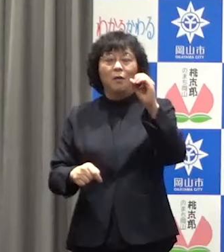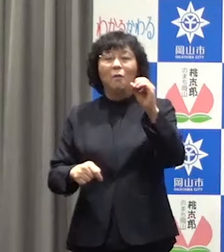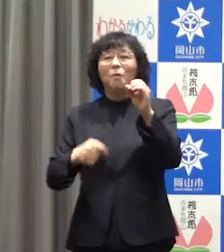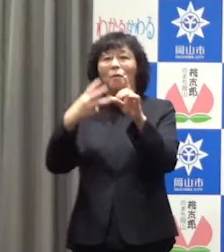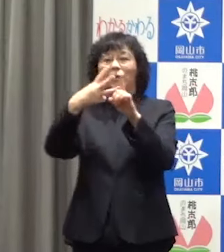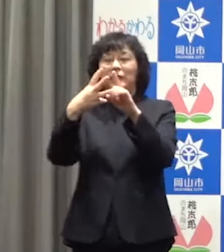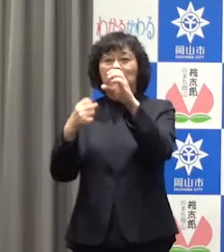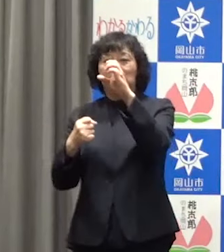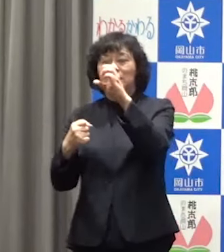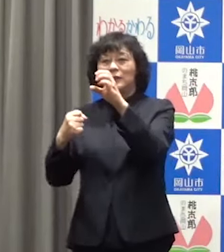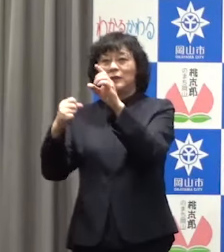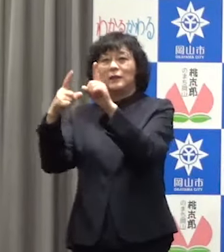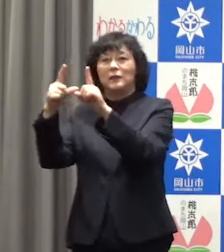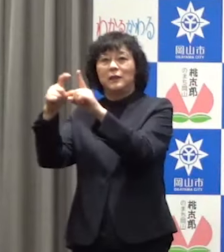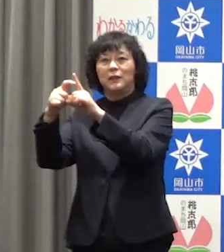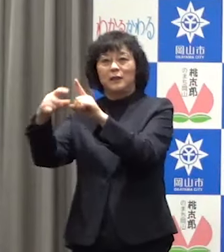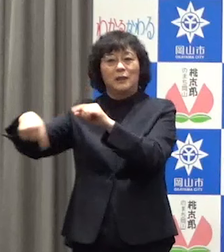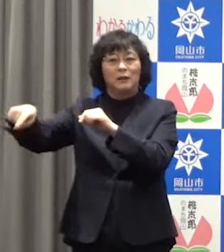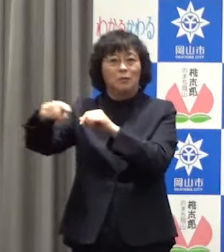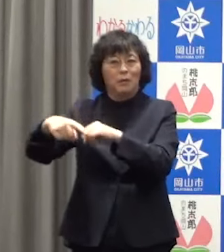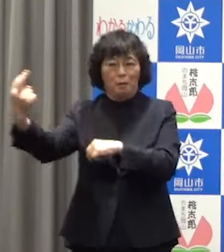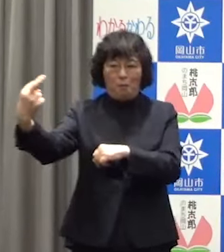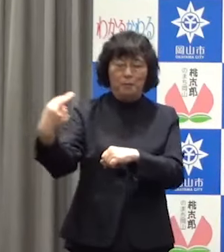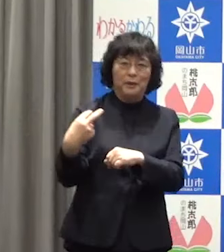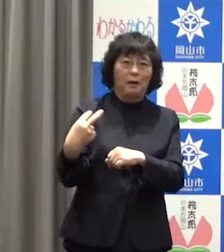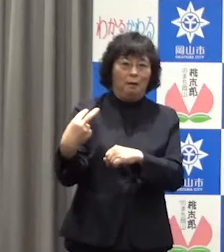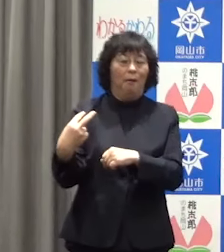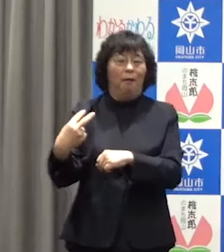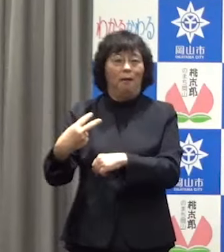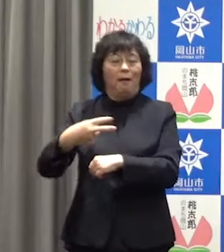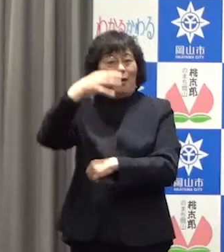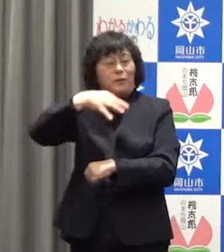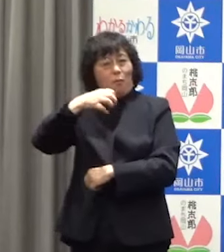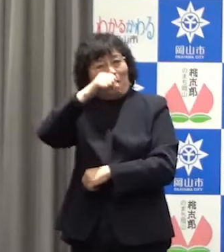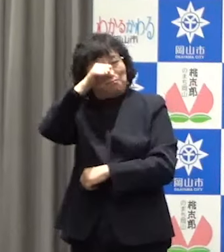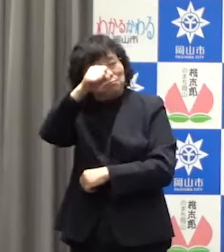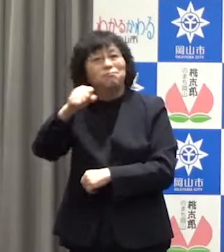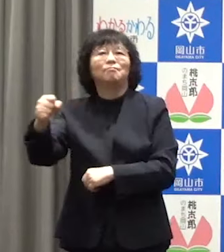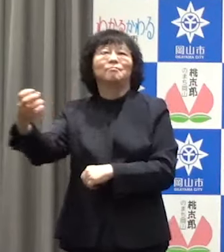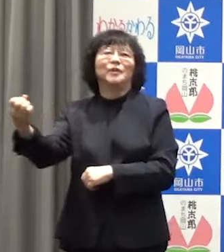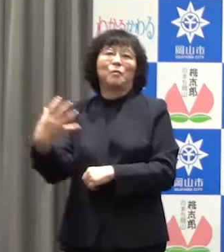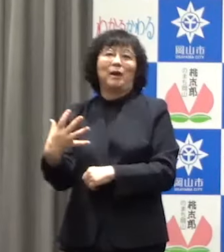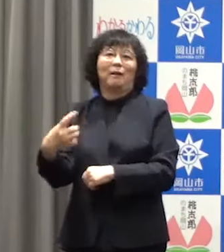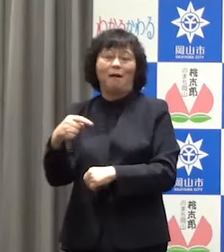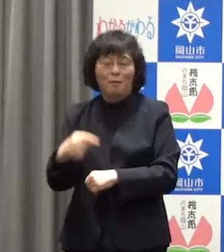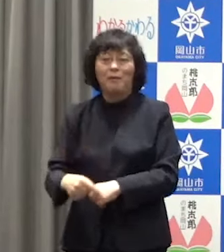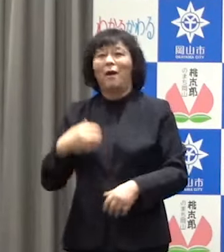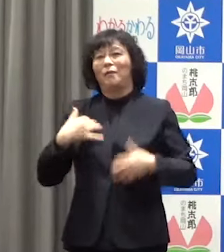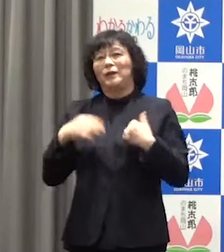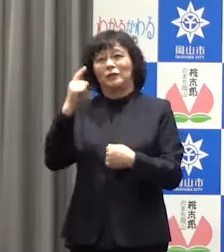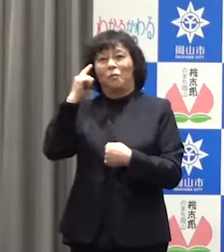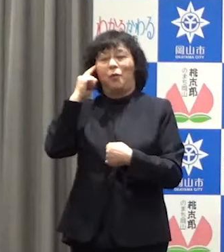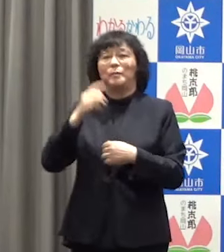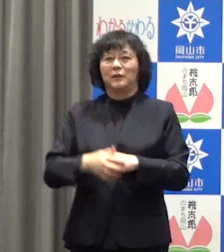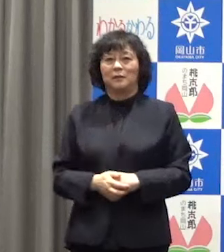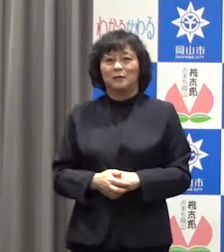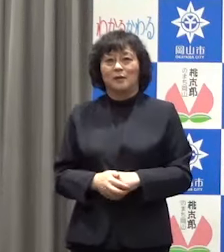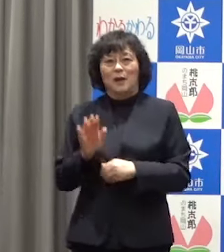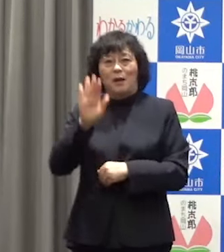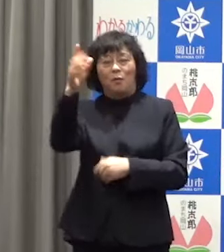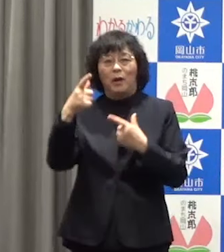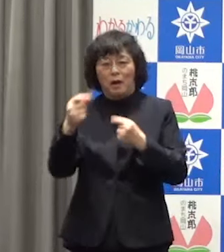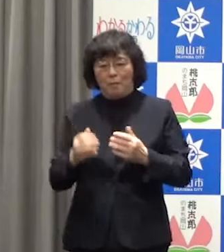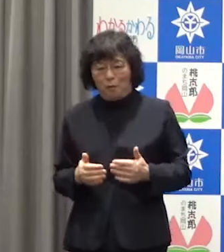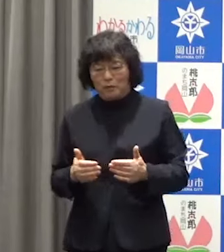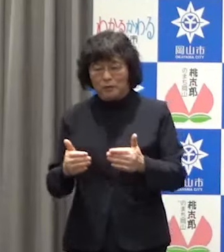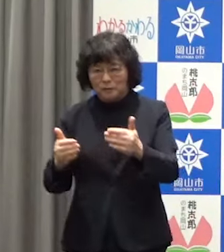ね、いいんではないかと評価を受けたということはまずは嬉しいと思います。これからも進めていかなければなら